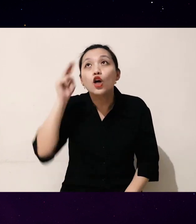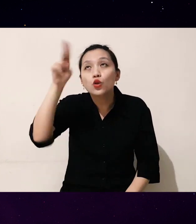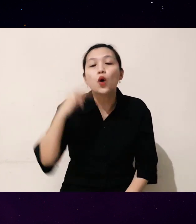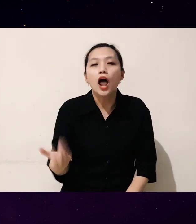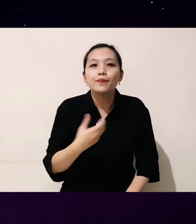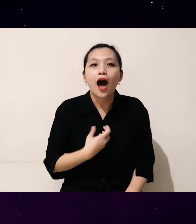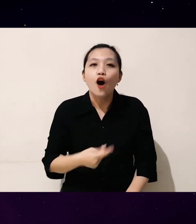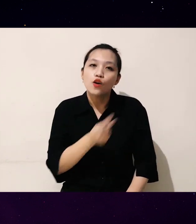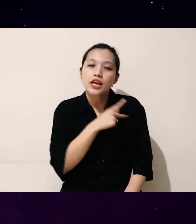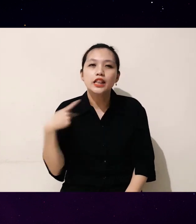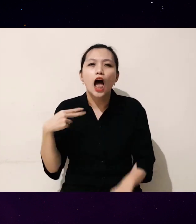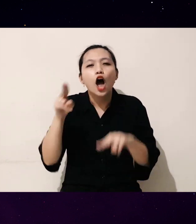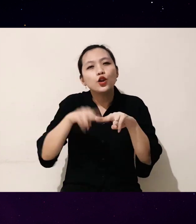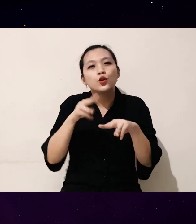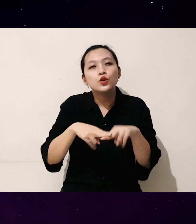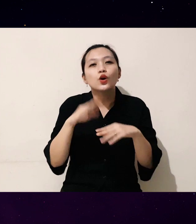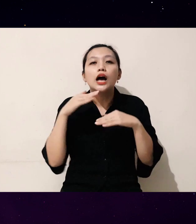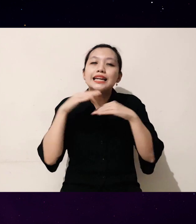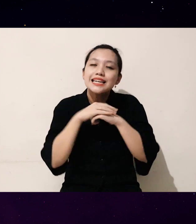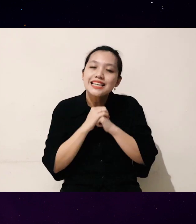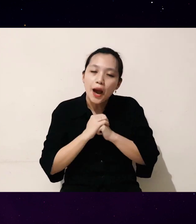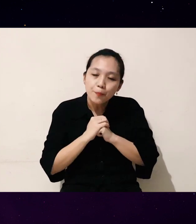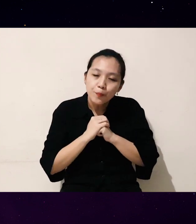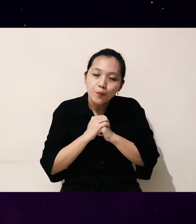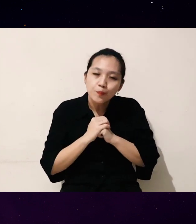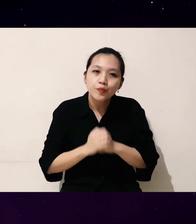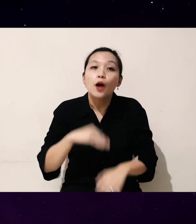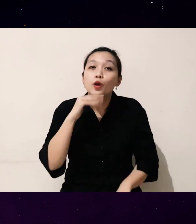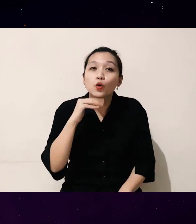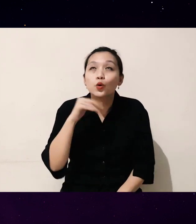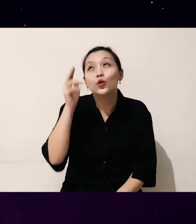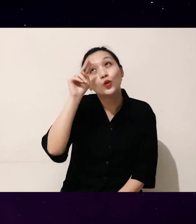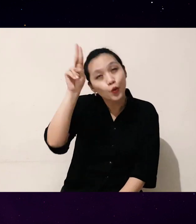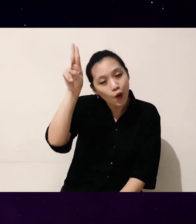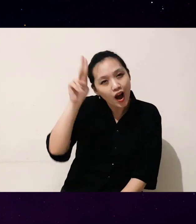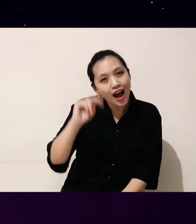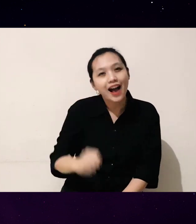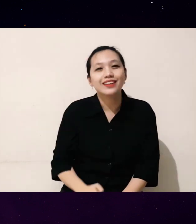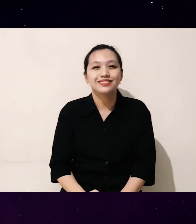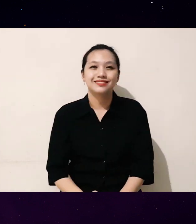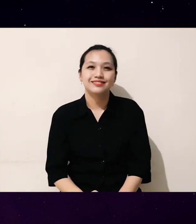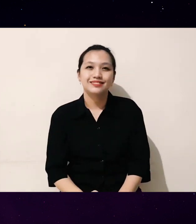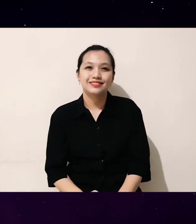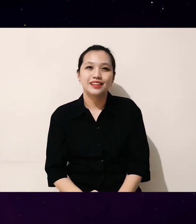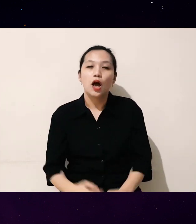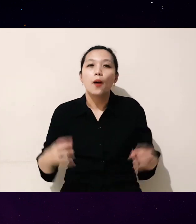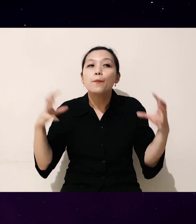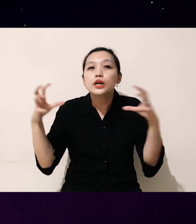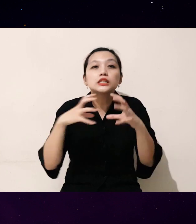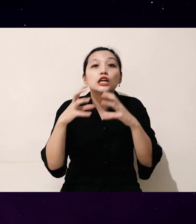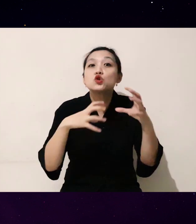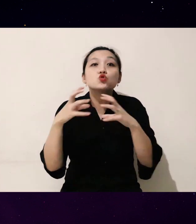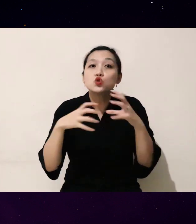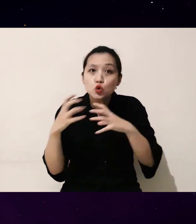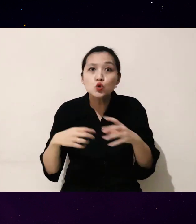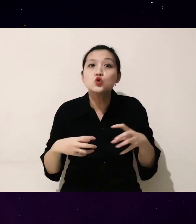tengah-tengah PSBB atau tengah-tengah persiapan new normal, banyak daripada kita yang terhanyut lagi, bahkan di tengah-tengah semua